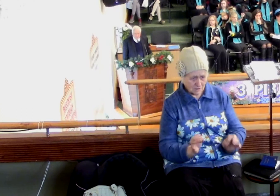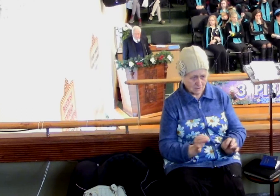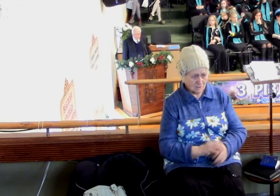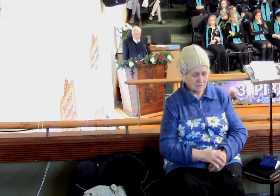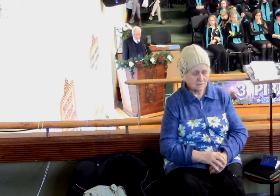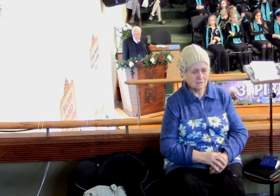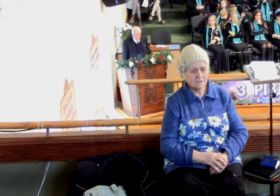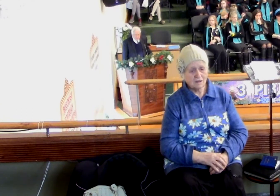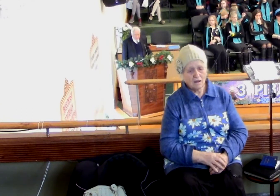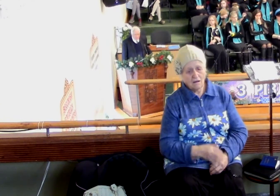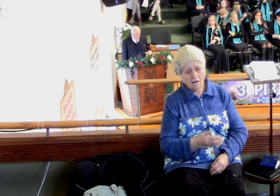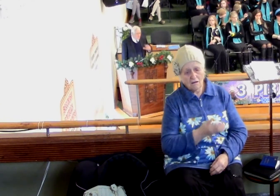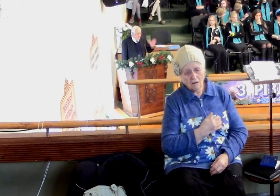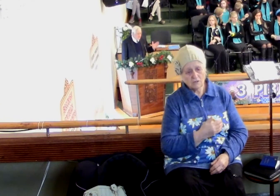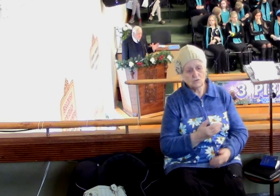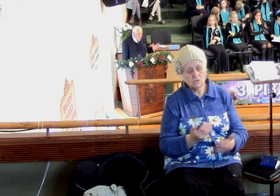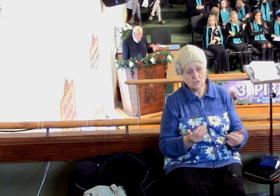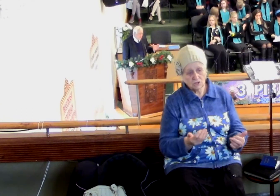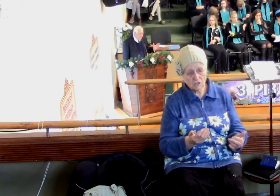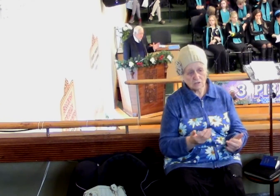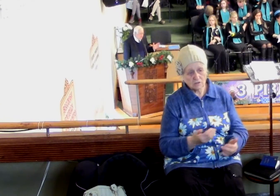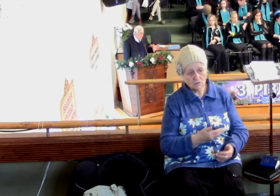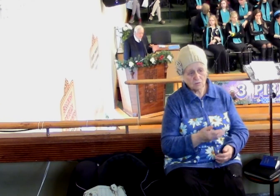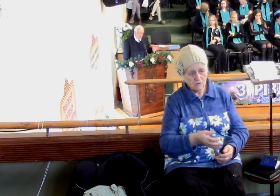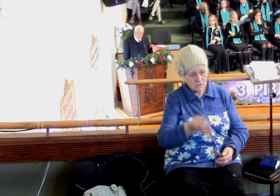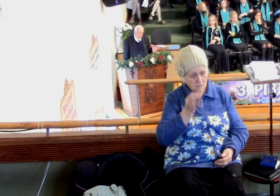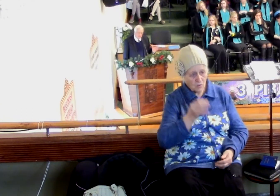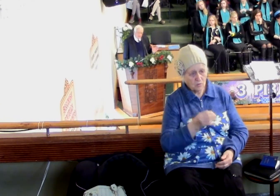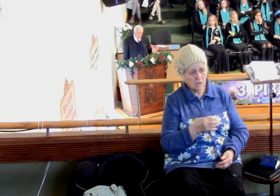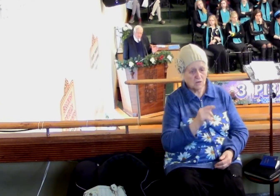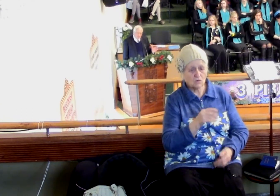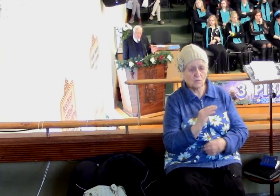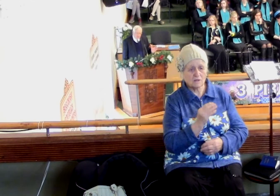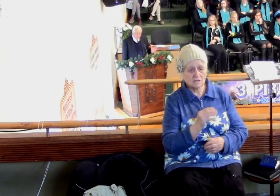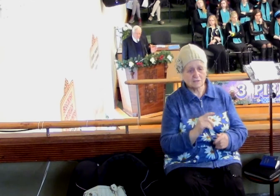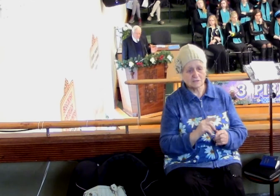встречал непышно, кому места не нашлось, сегодня мы слышали уже.